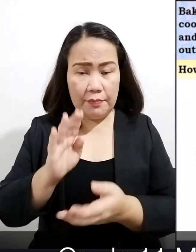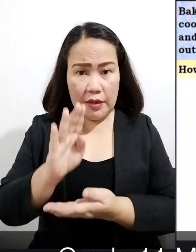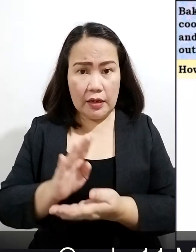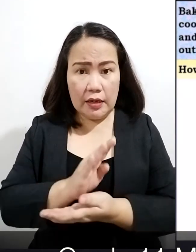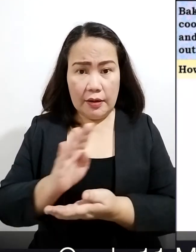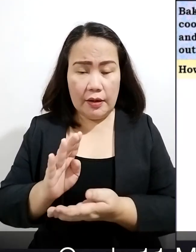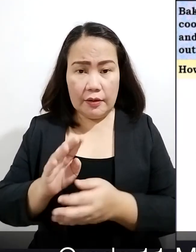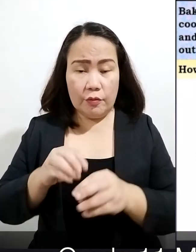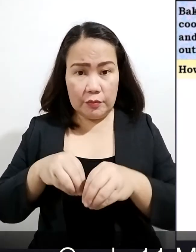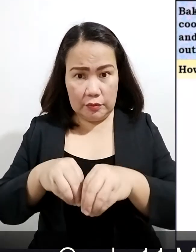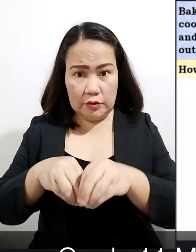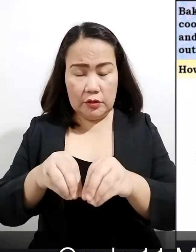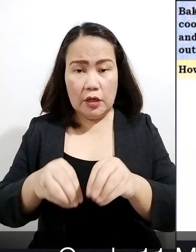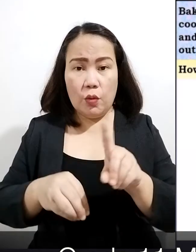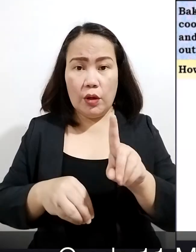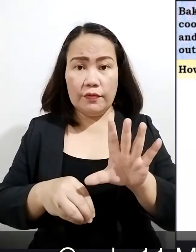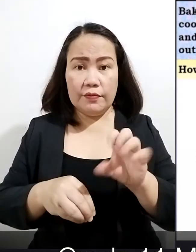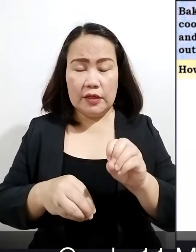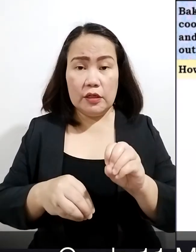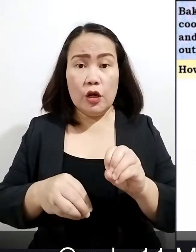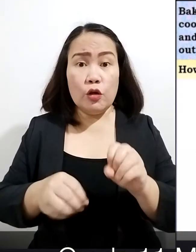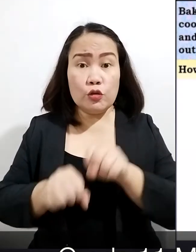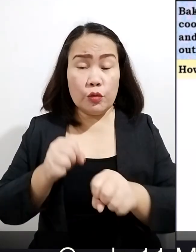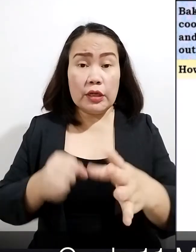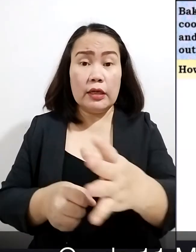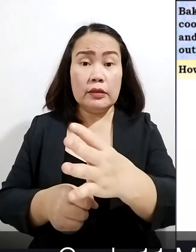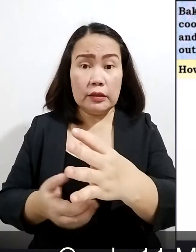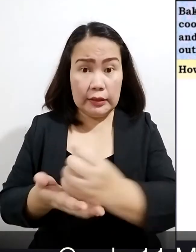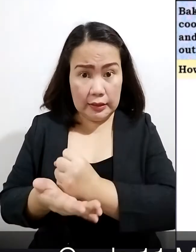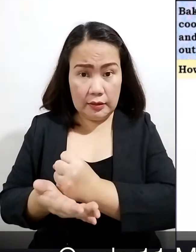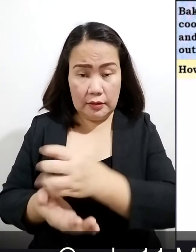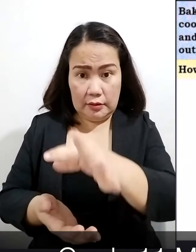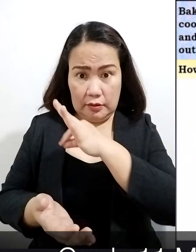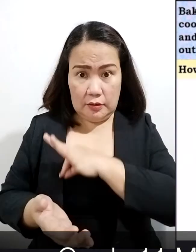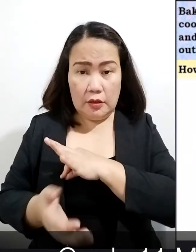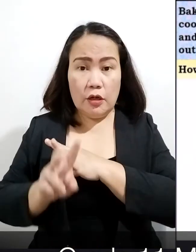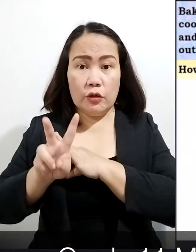para ang profit nila ay 250 pesos.